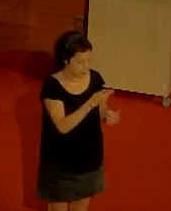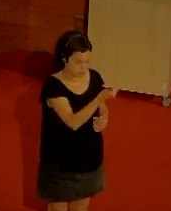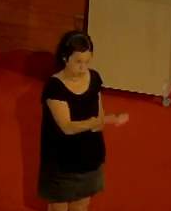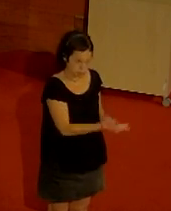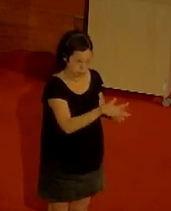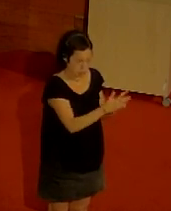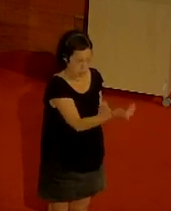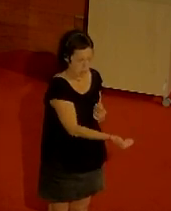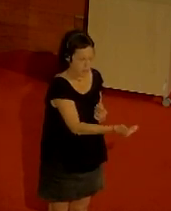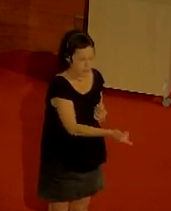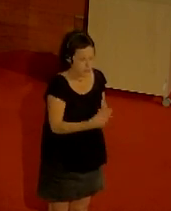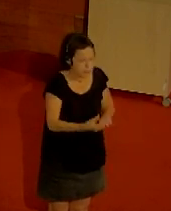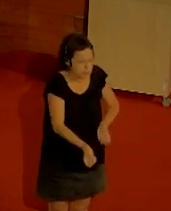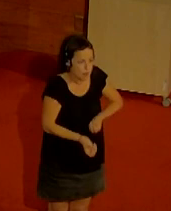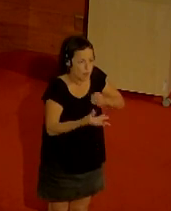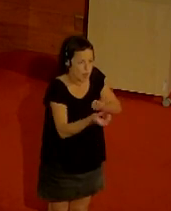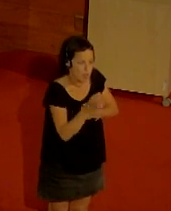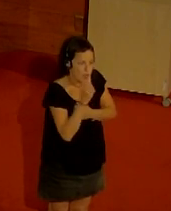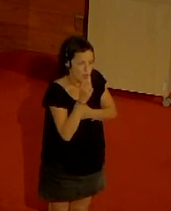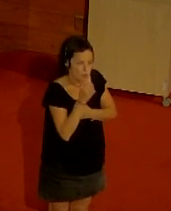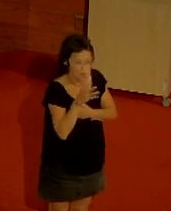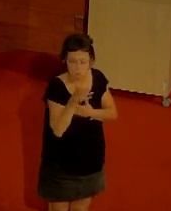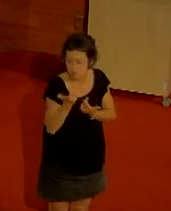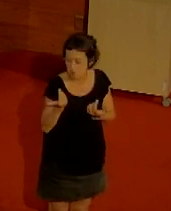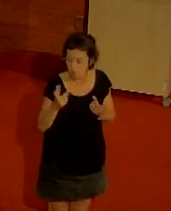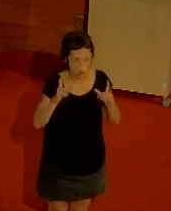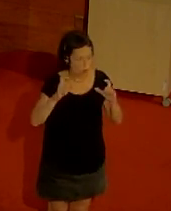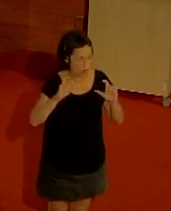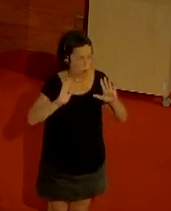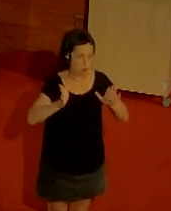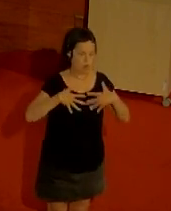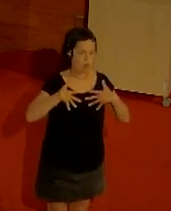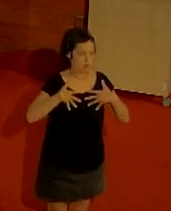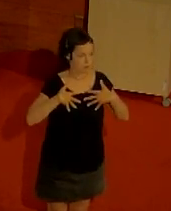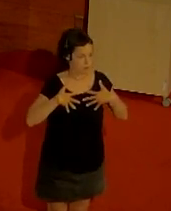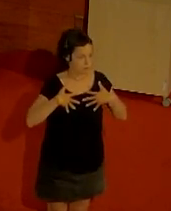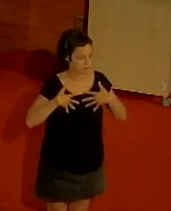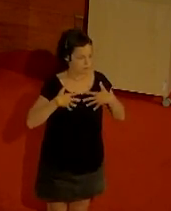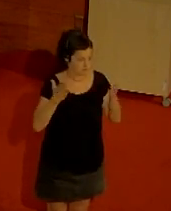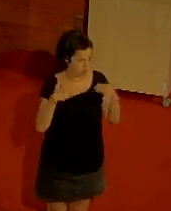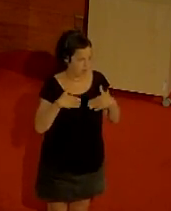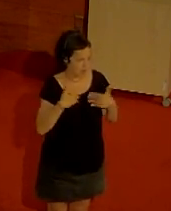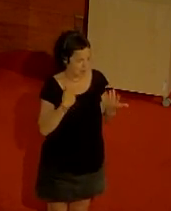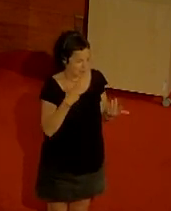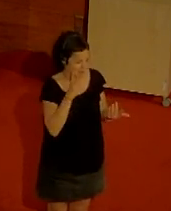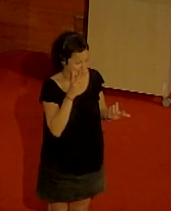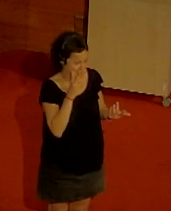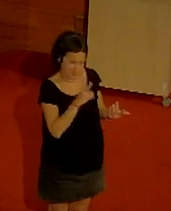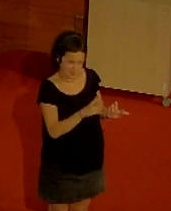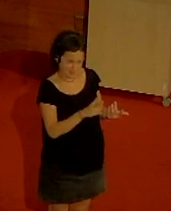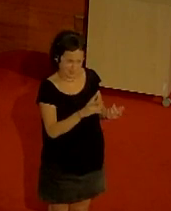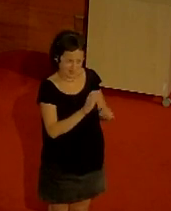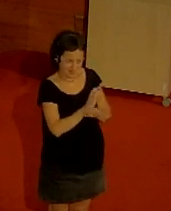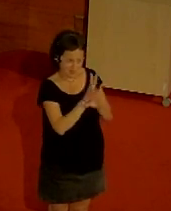que aquí no hay una imagen impactante, ¿no? Pero lo ves y te das cuenta